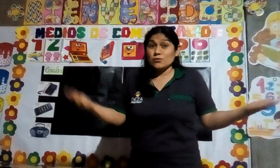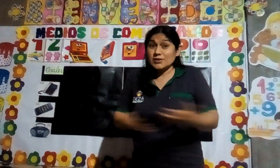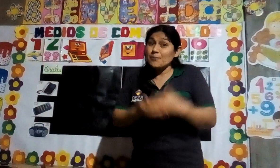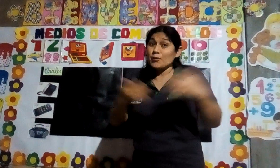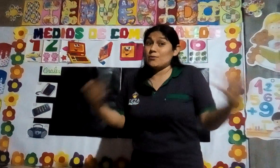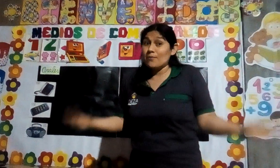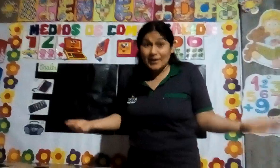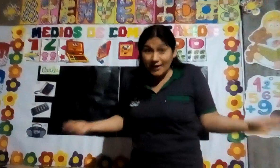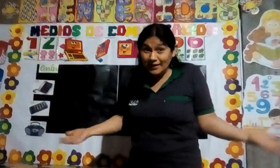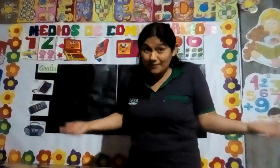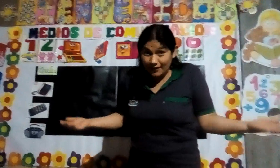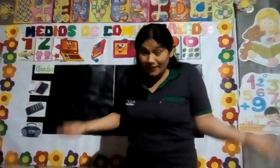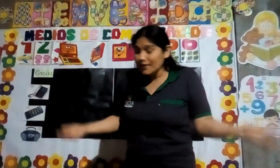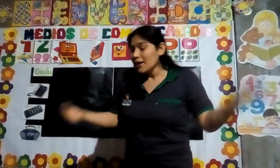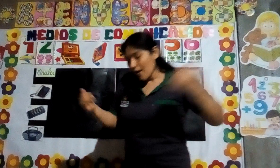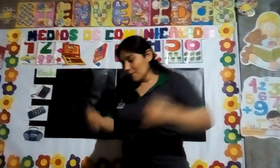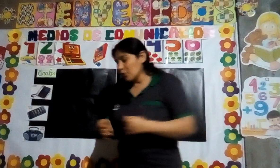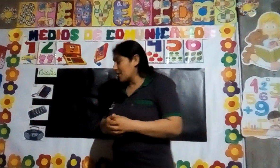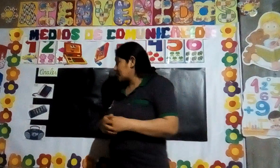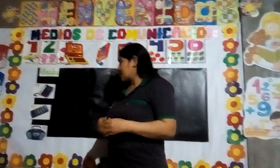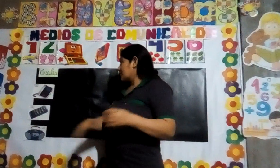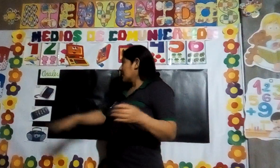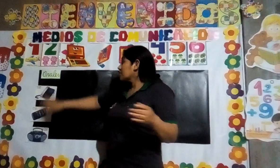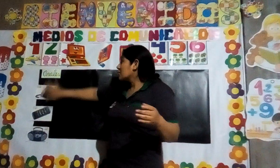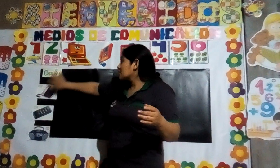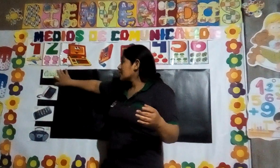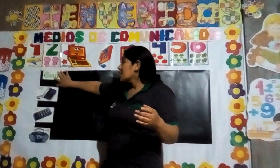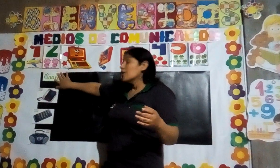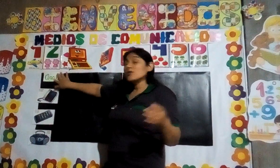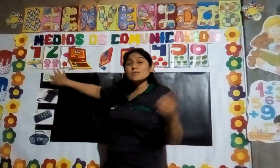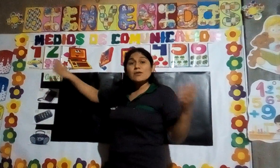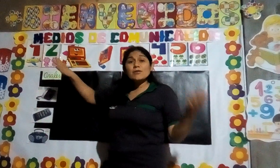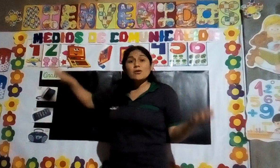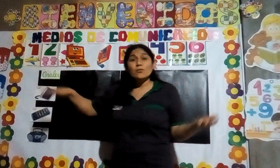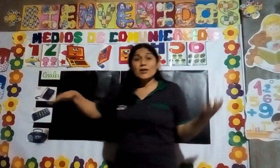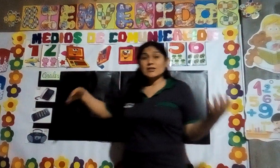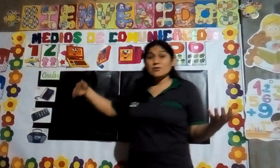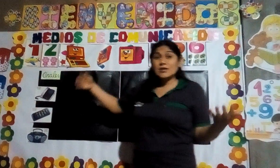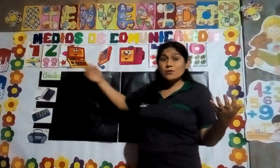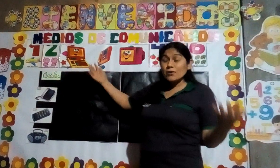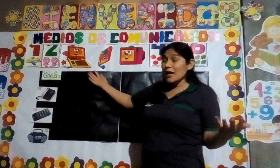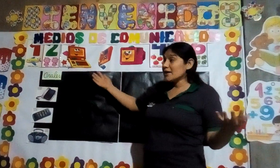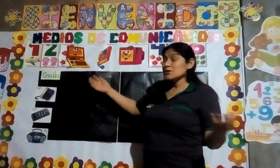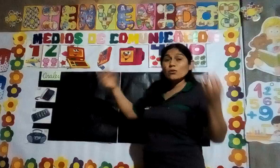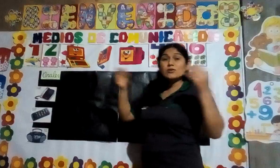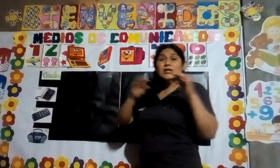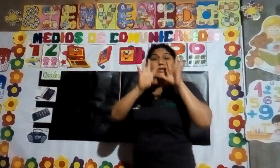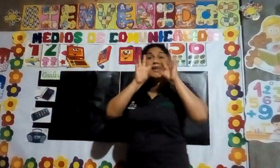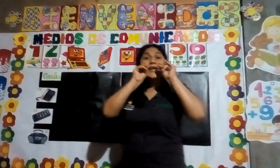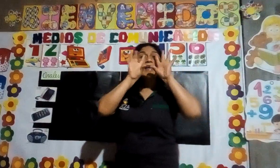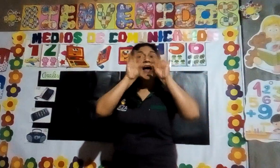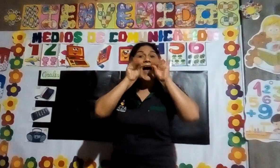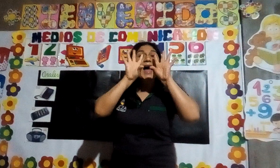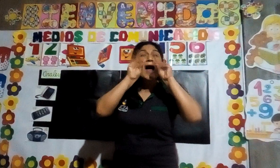gustan y podemos bailarlas, ¿verdad? Muy bien, chicos. Entonces, los medios de comunicaciones orales son los que se